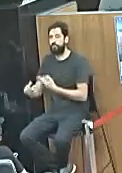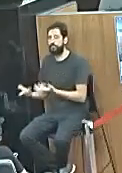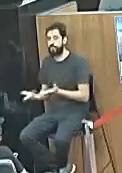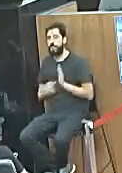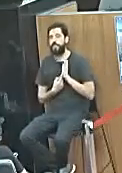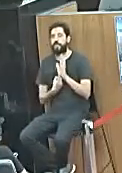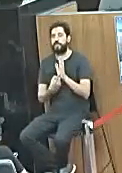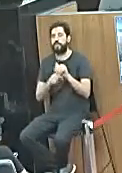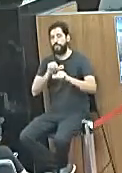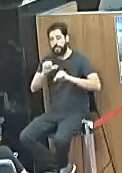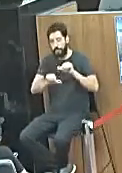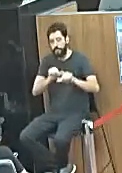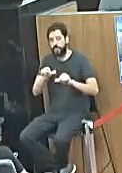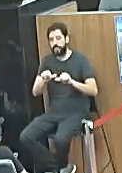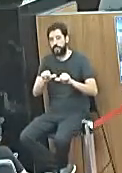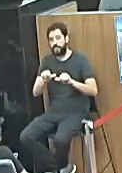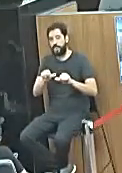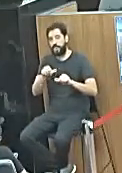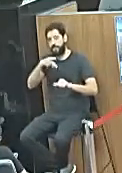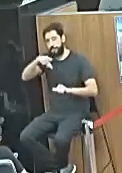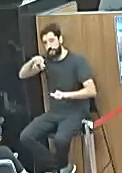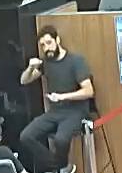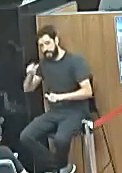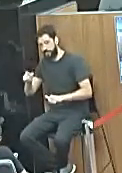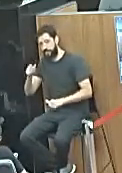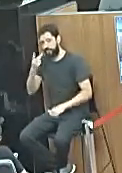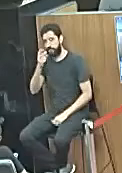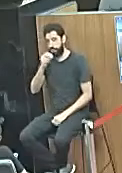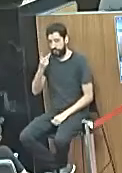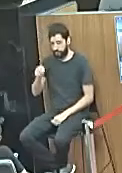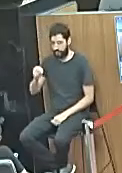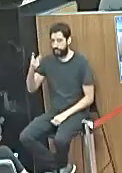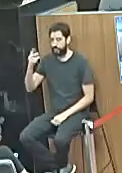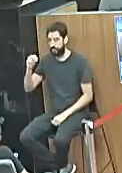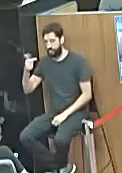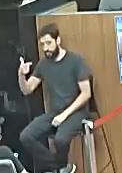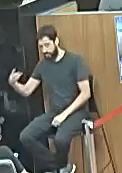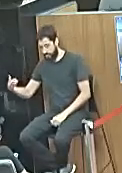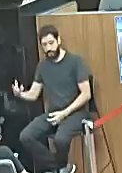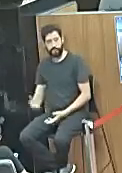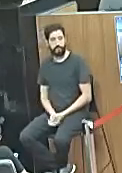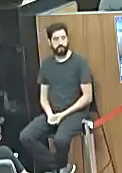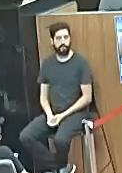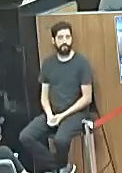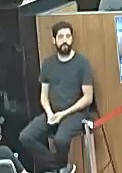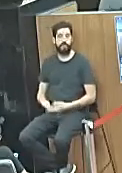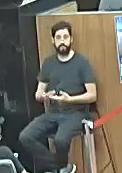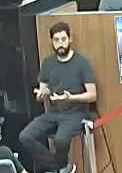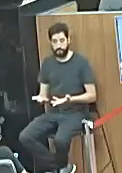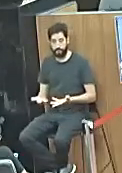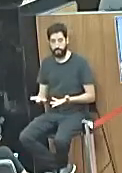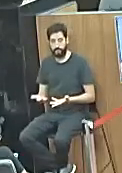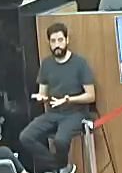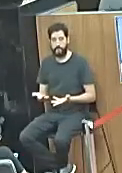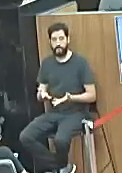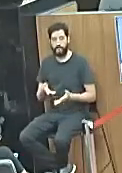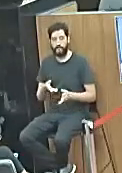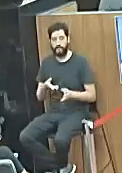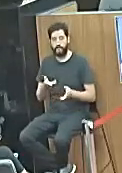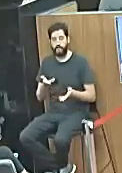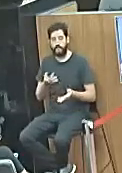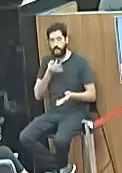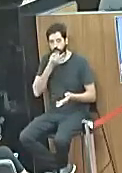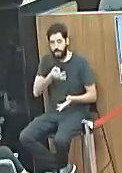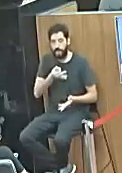de alteração no bb a g 2020 e 2023 e as recomendações ao poder